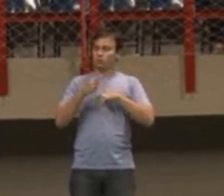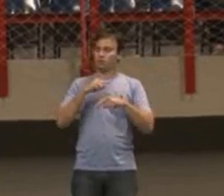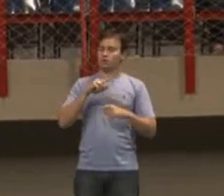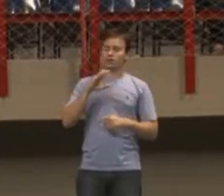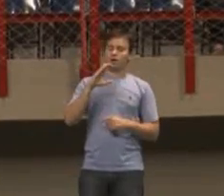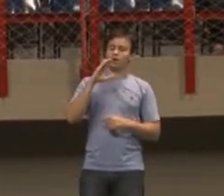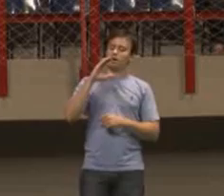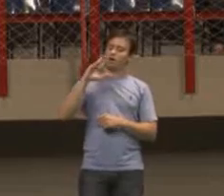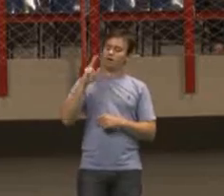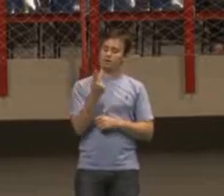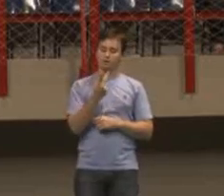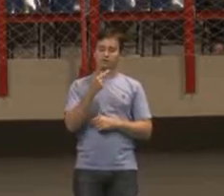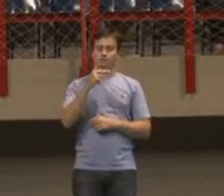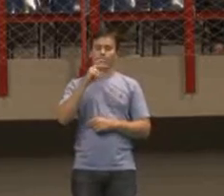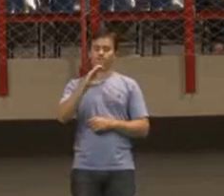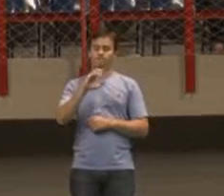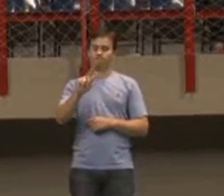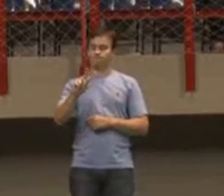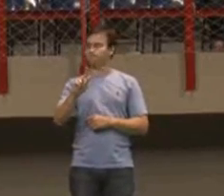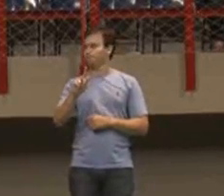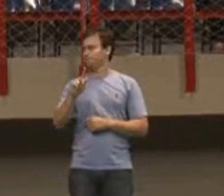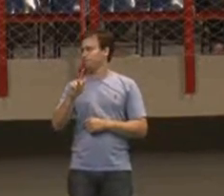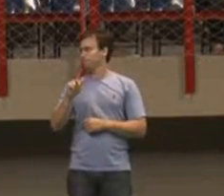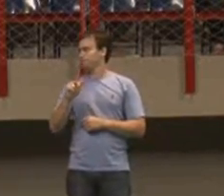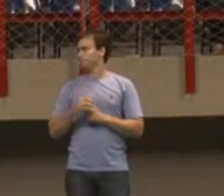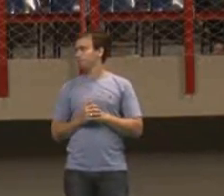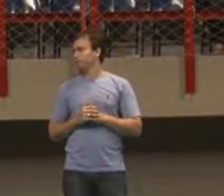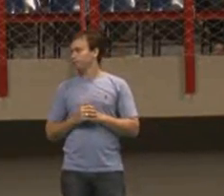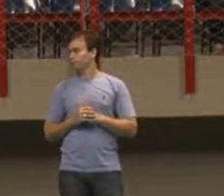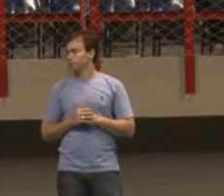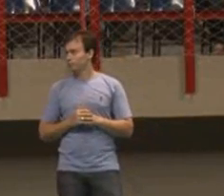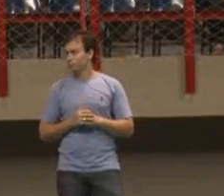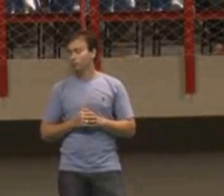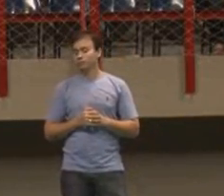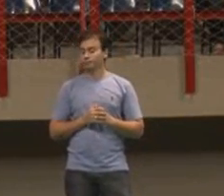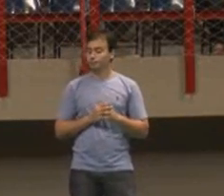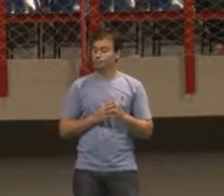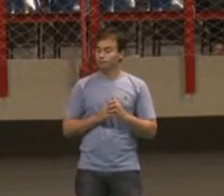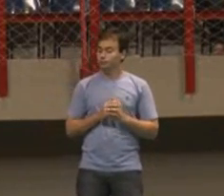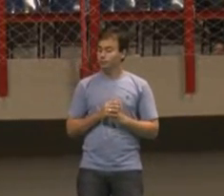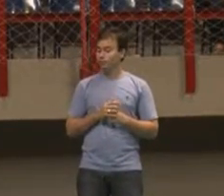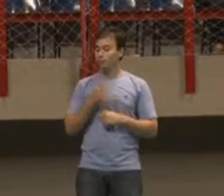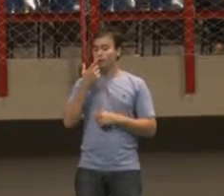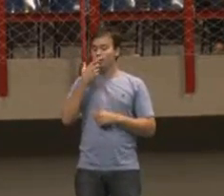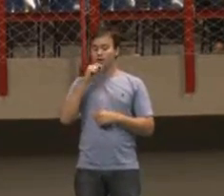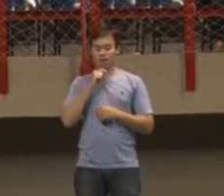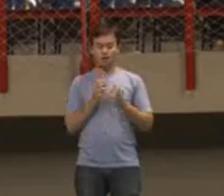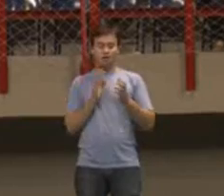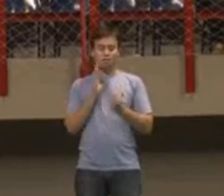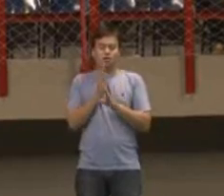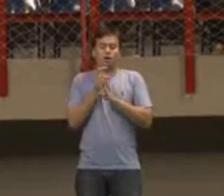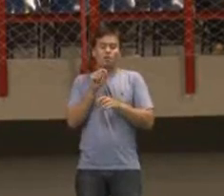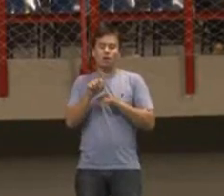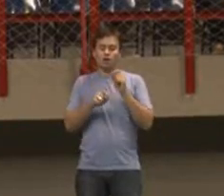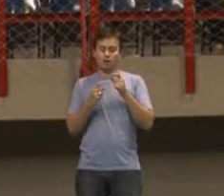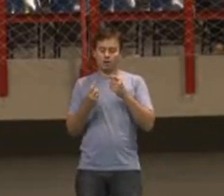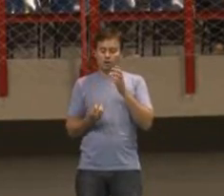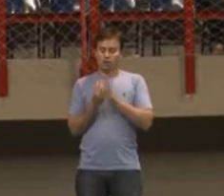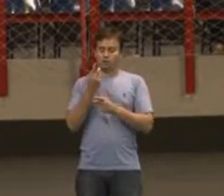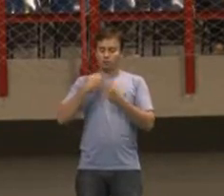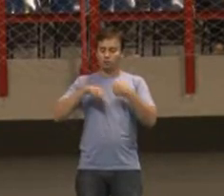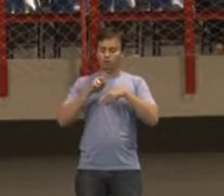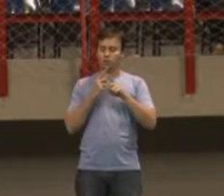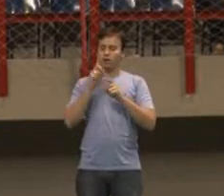Gonadotrofina coriônica, o famoso HCG, que o povo coloca o beta-HCG. Quem fabricou o beta-HCG?